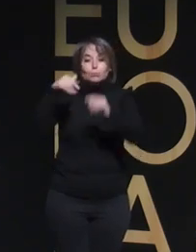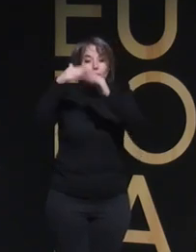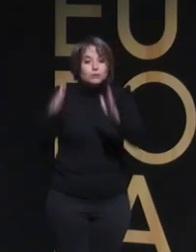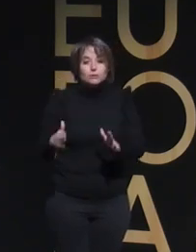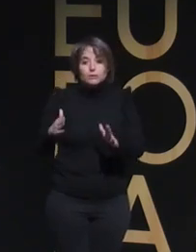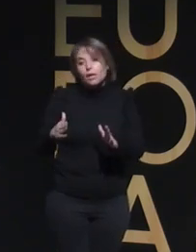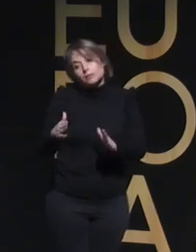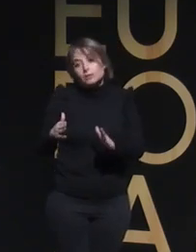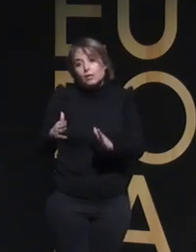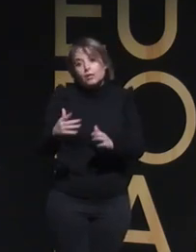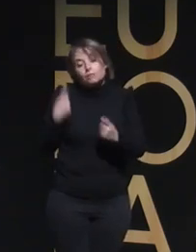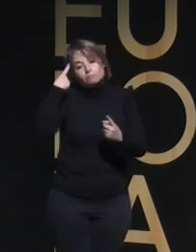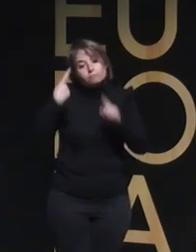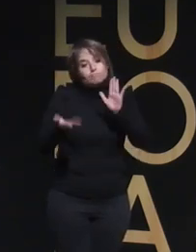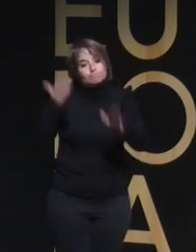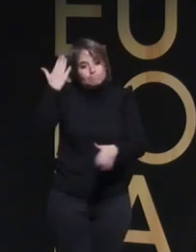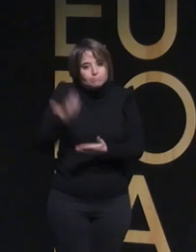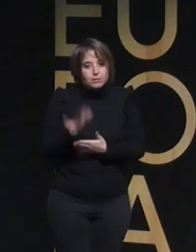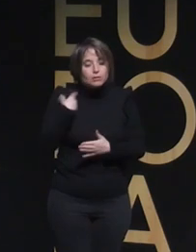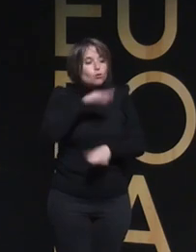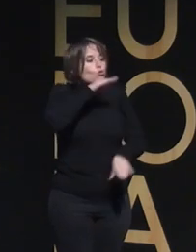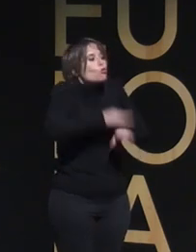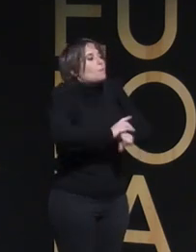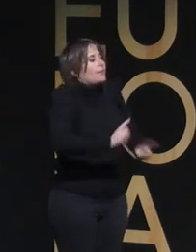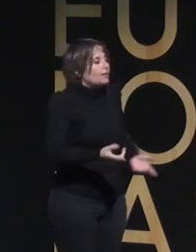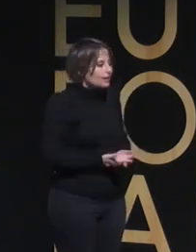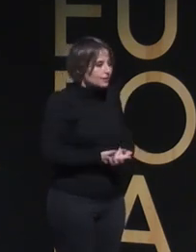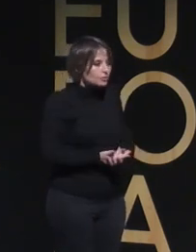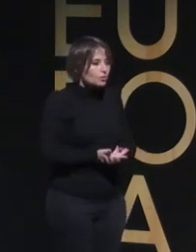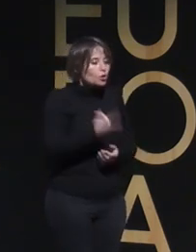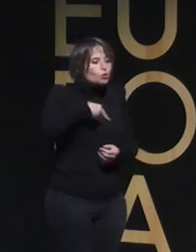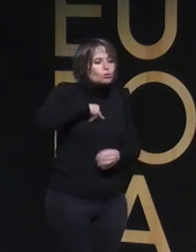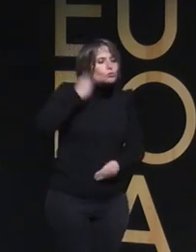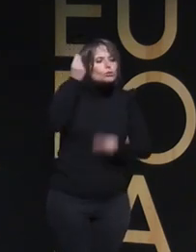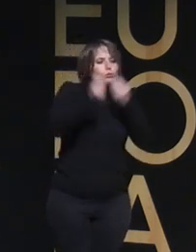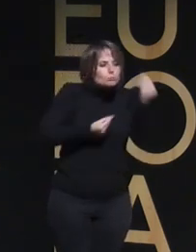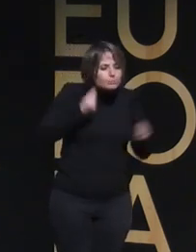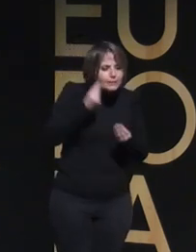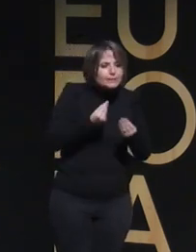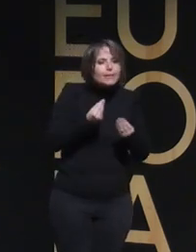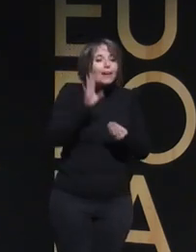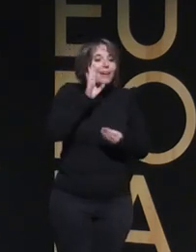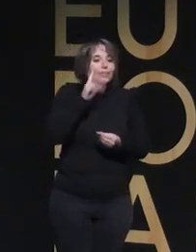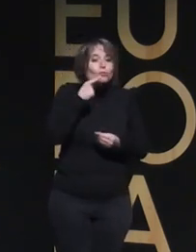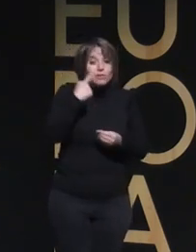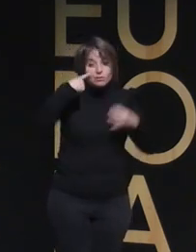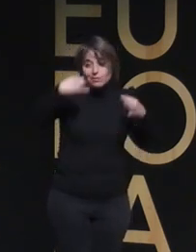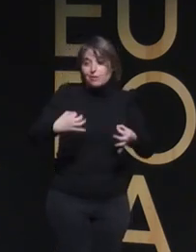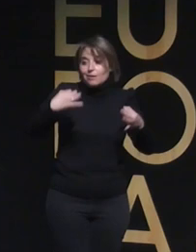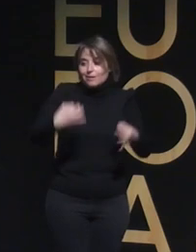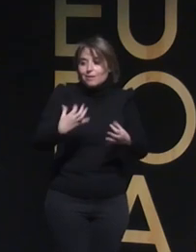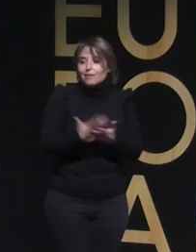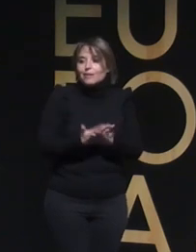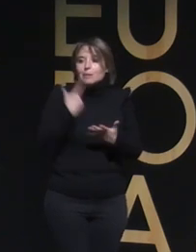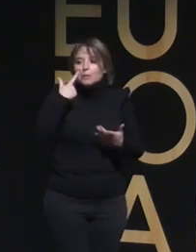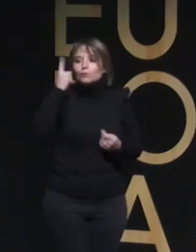casa es albañilería. Yeah. Entonces, no me hace caso. Claro, lo primero que tenemos que pensar, la parte del temperamento que os decía, es que es una realidad. Lo que pasa que